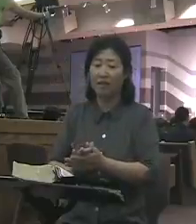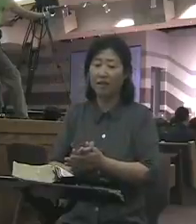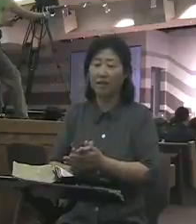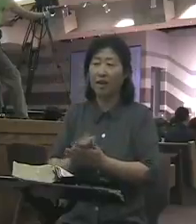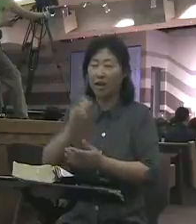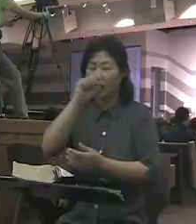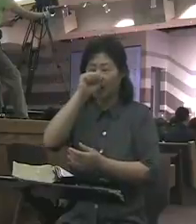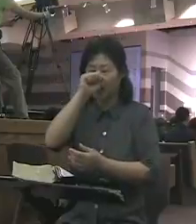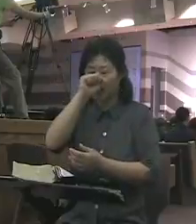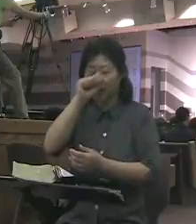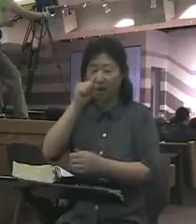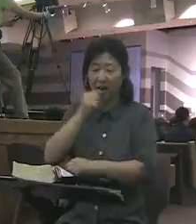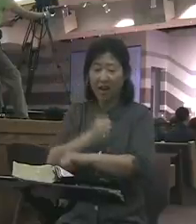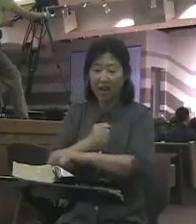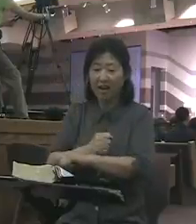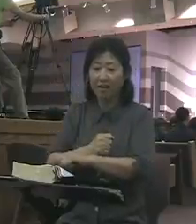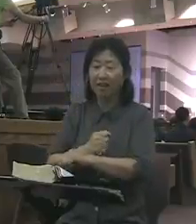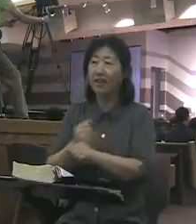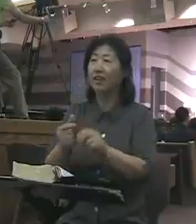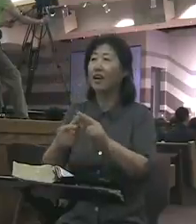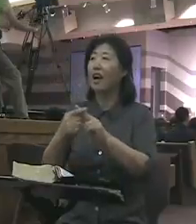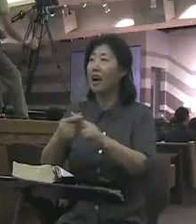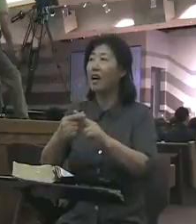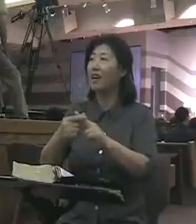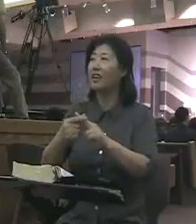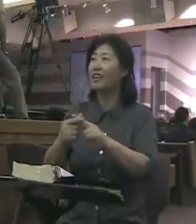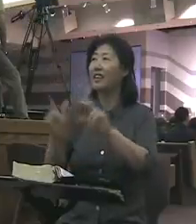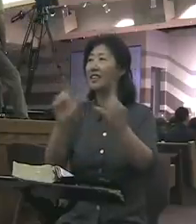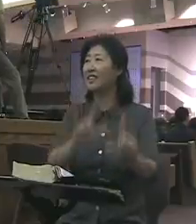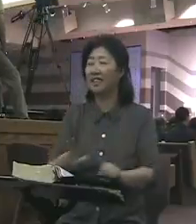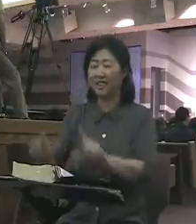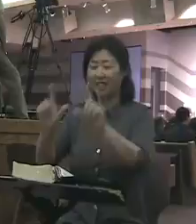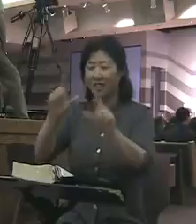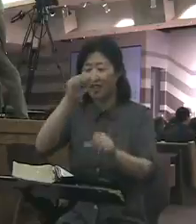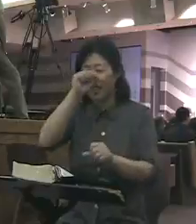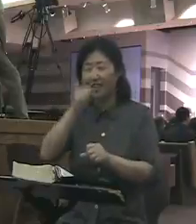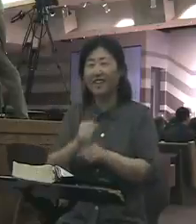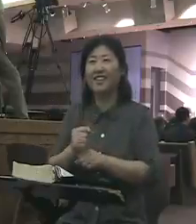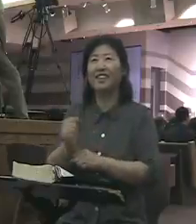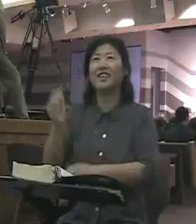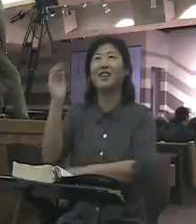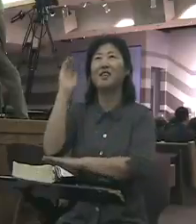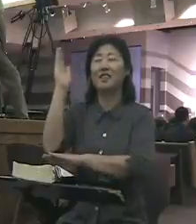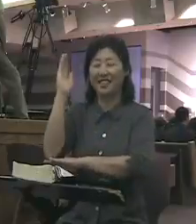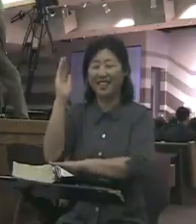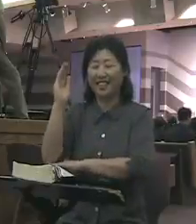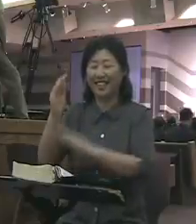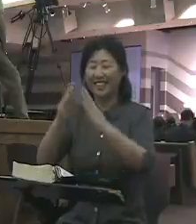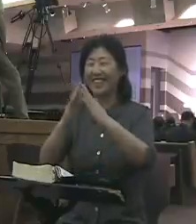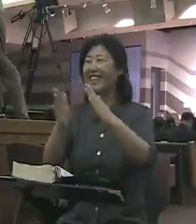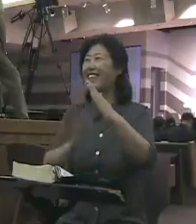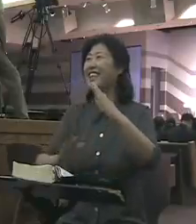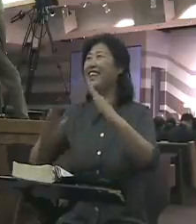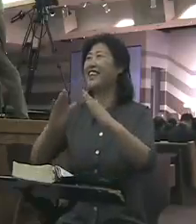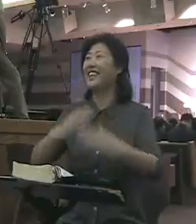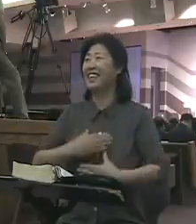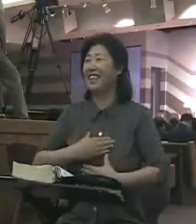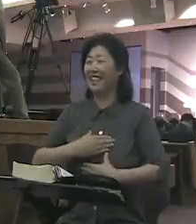합니다. 왜냐하면 같이 사는 사람을 좋아하니까 목표를 잘 하려면 가정이 평안해야 되는데 가정이 평안하려면